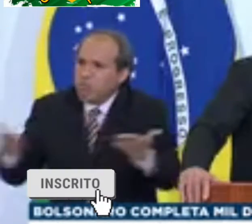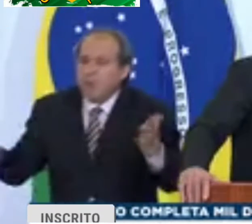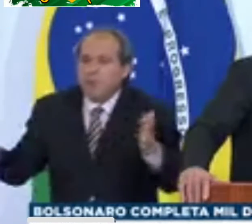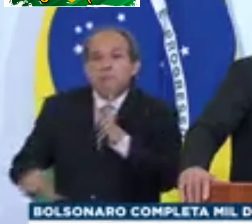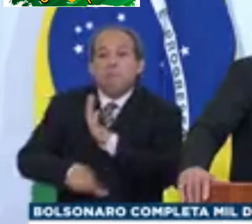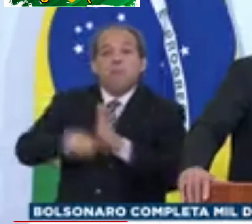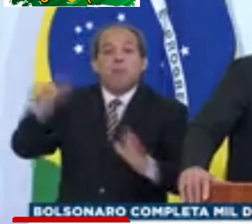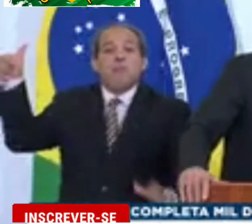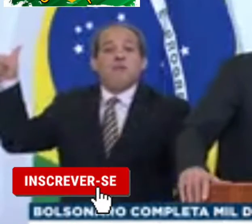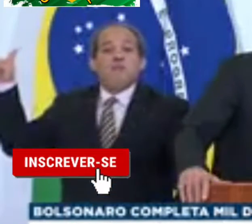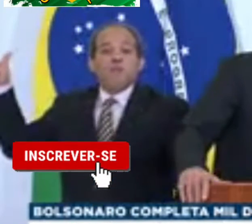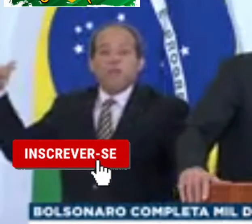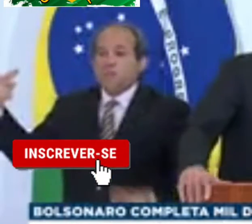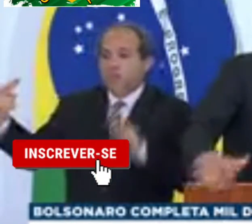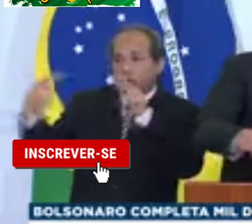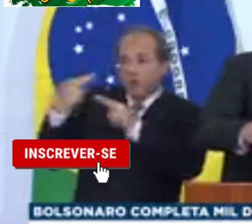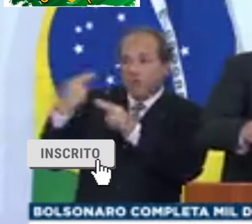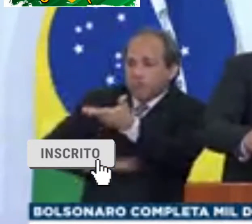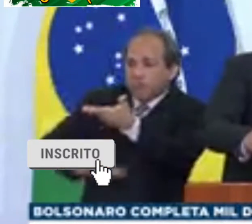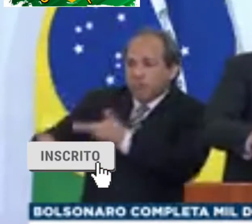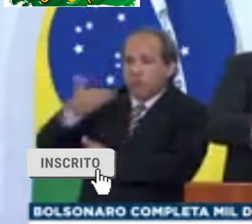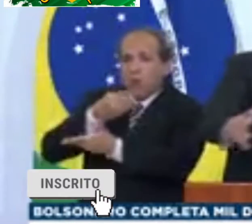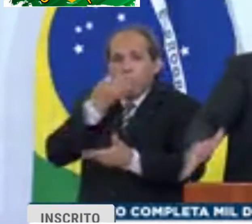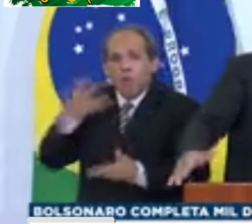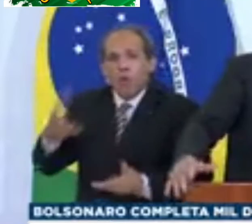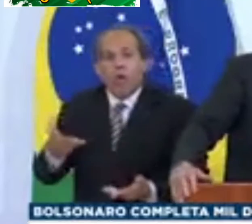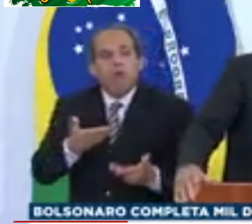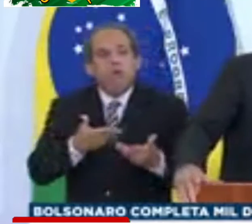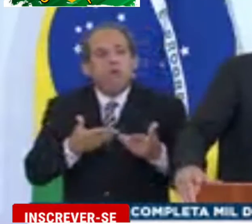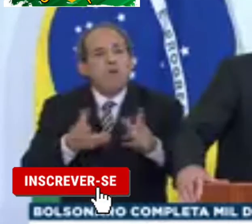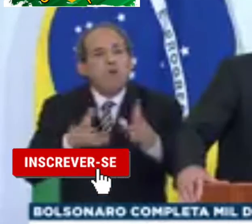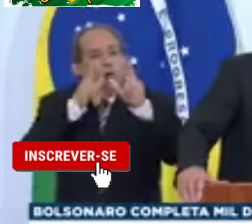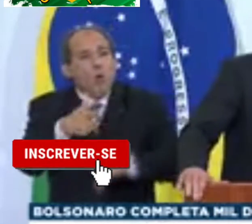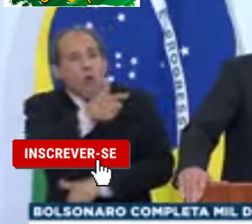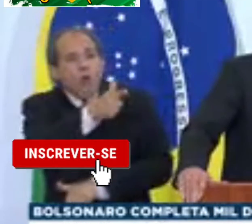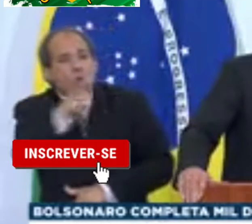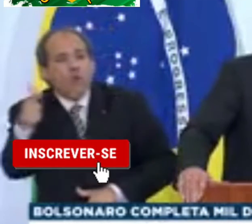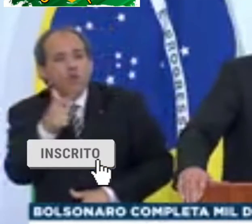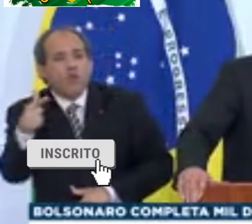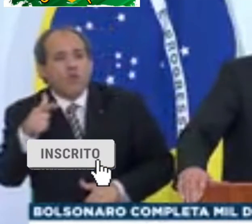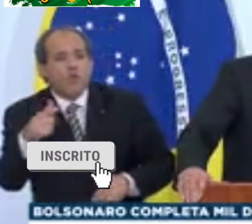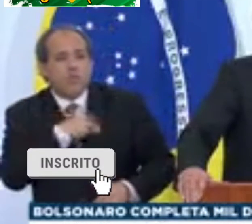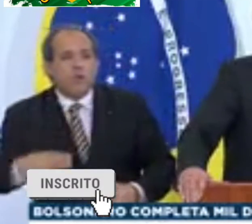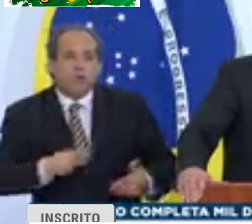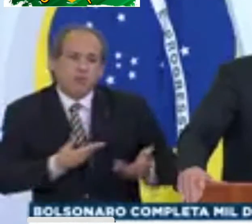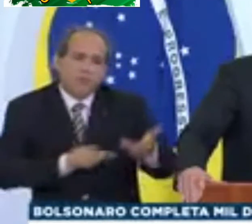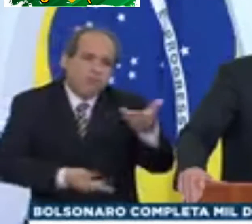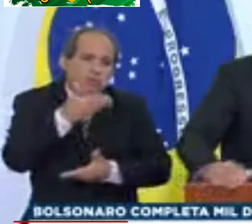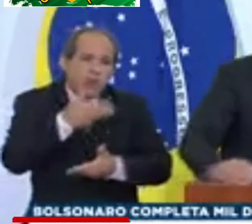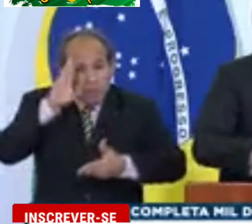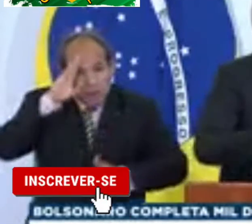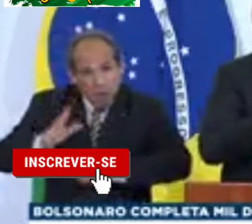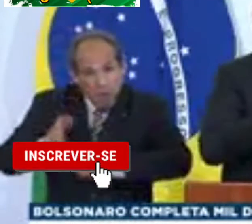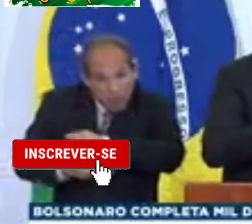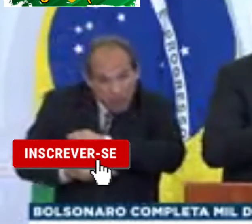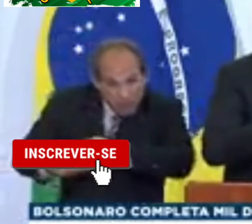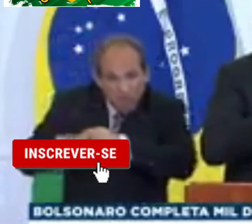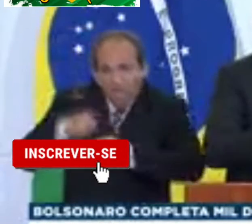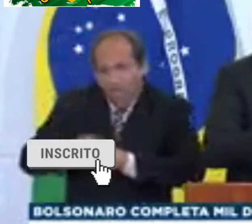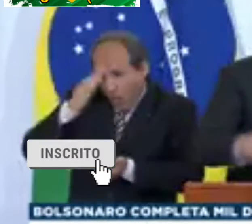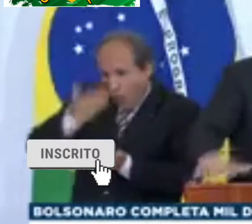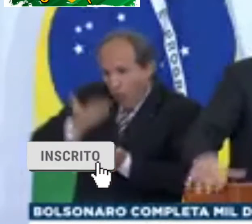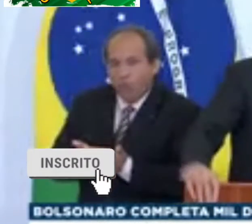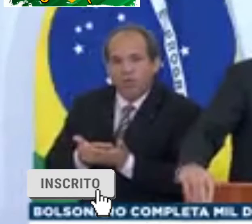Calcado o quê? O meu relacionamento com ele, como com qualquer um dos outros 22 ministros, é na confiança e na lealdade de